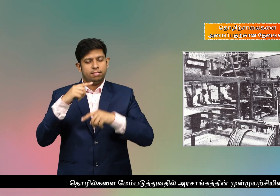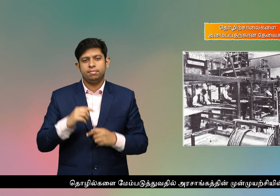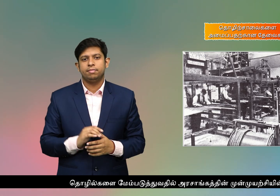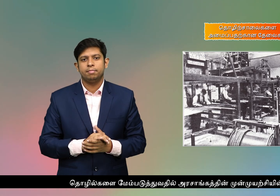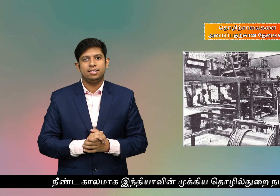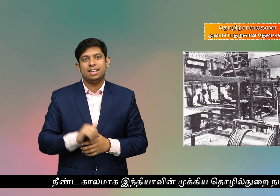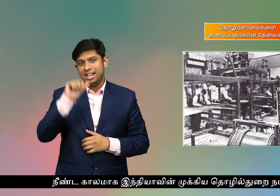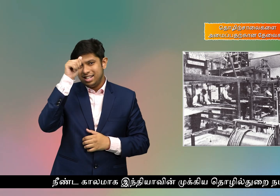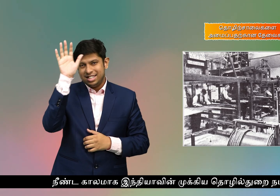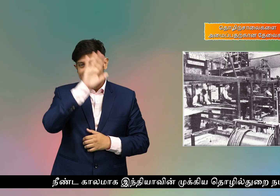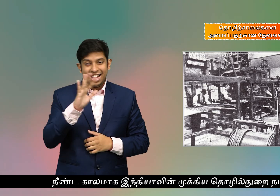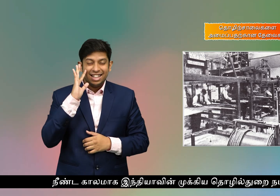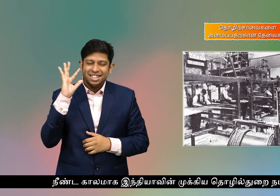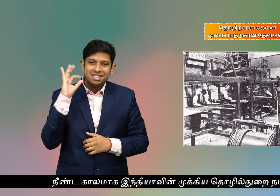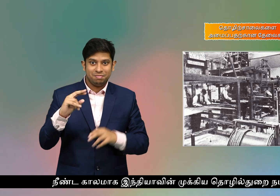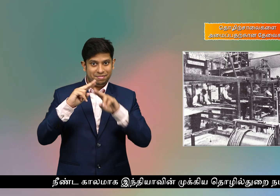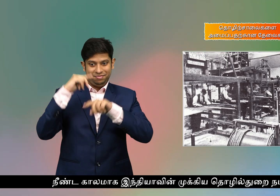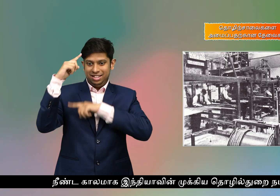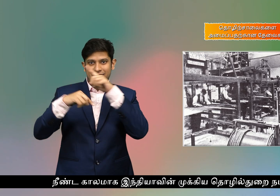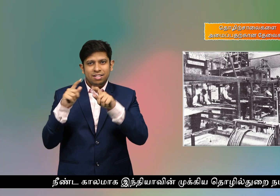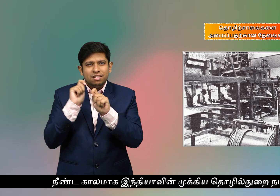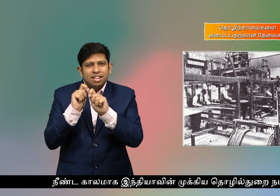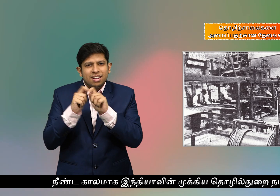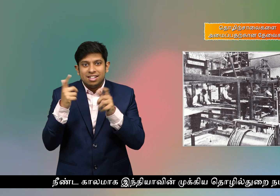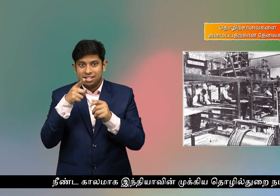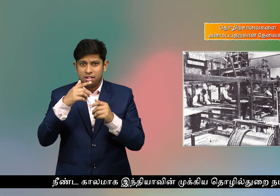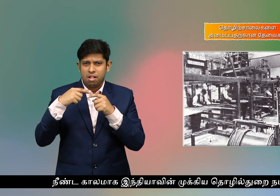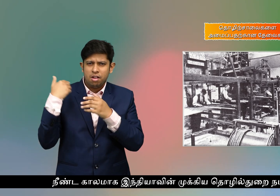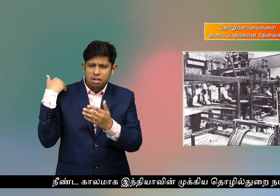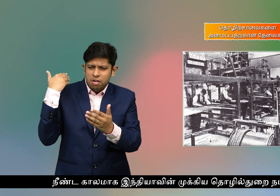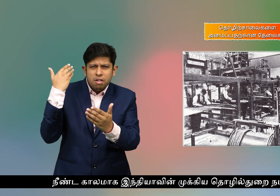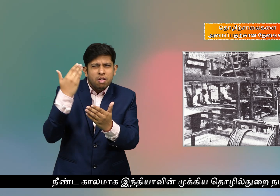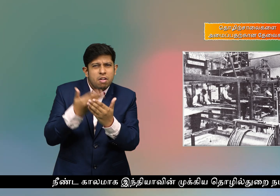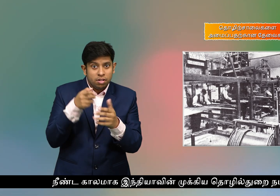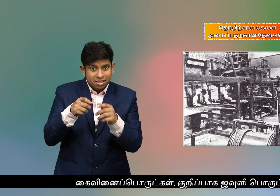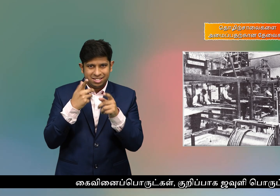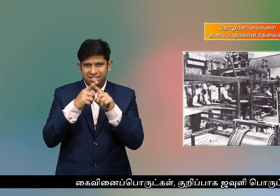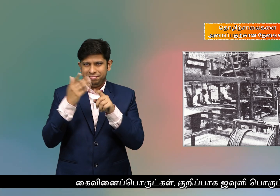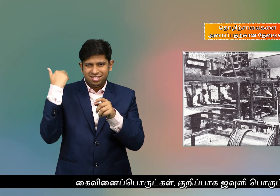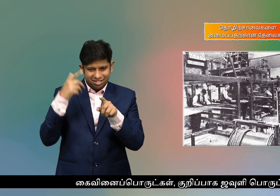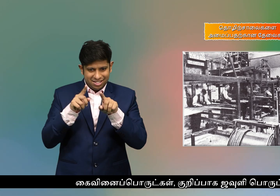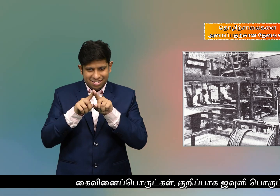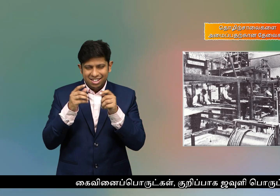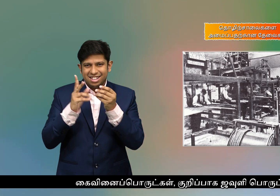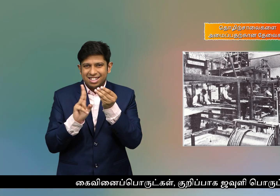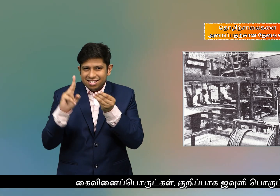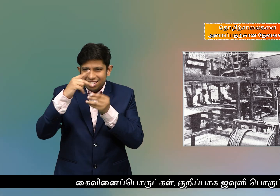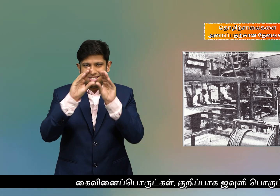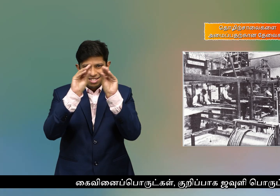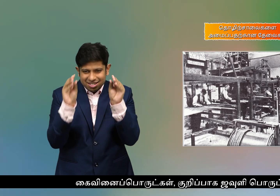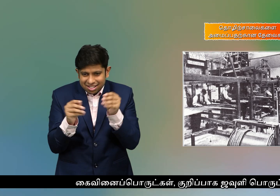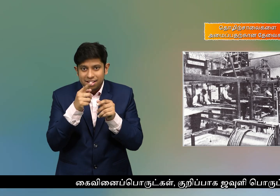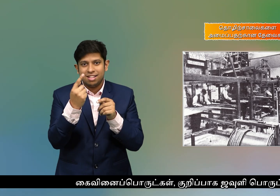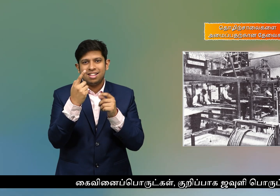பங்கு. நீண்ட காலமாக இந்தியாவின் முக்கிய தொழில்துறை நடவடிக்கை கைவினைப் பொருட்கள்,